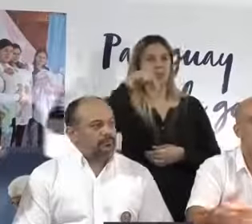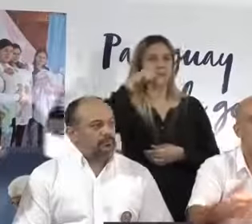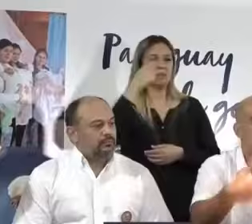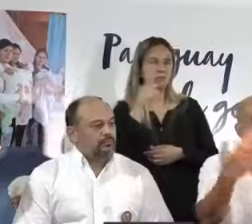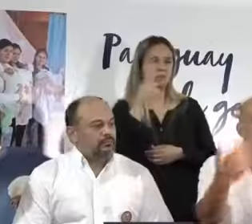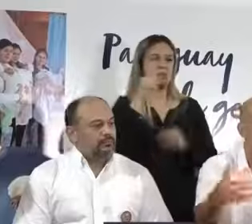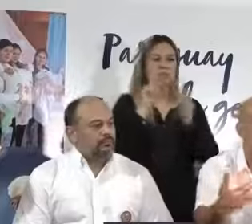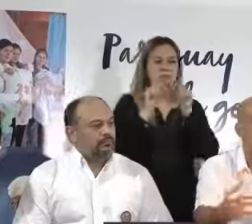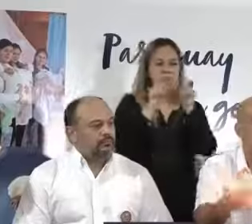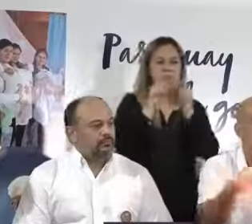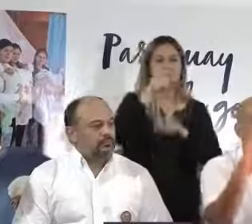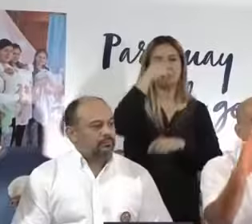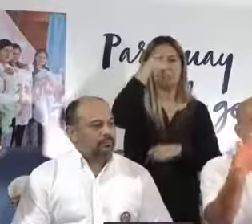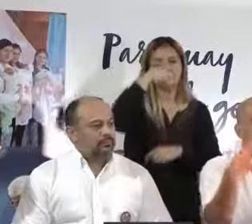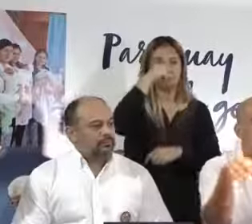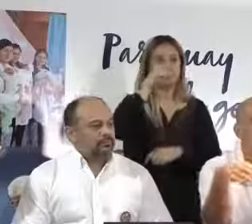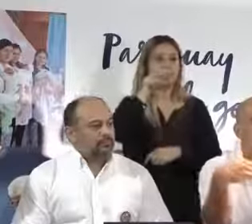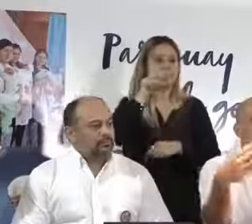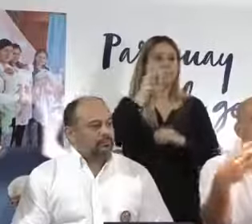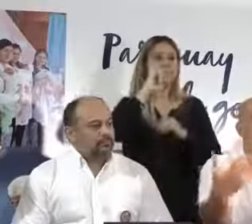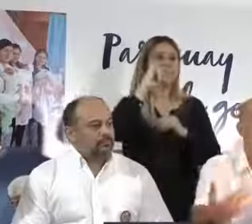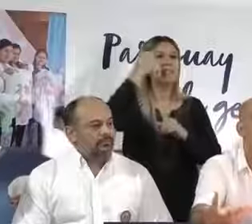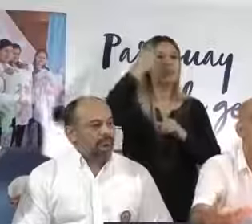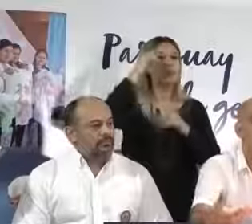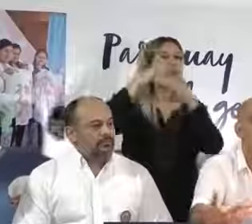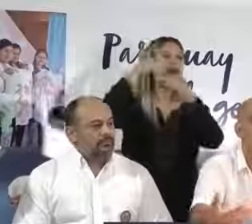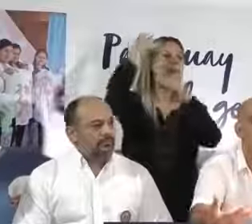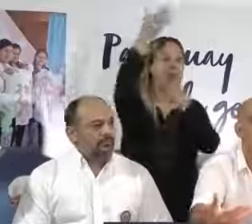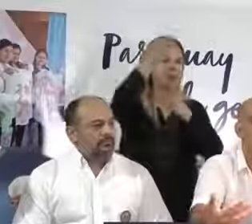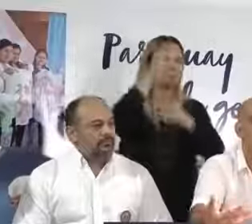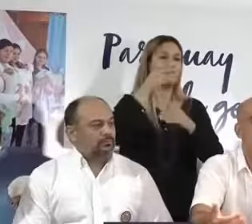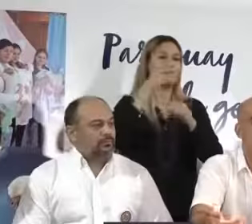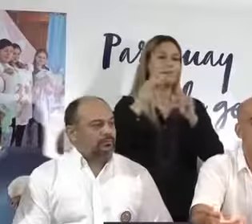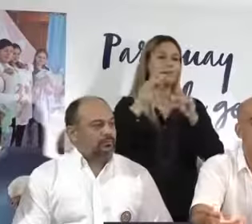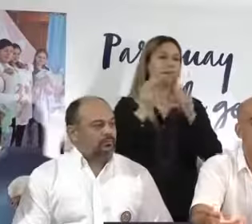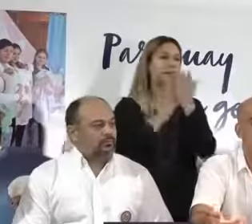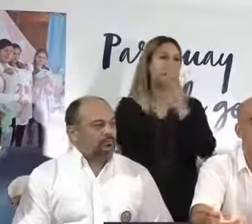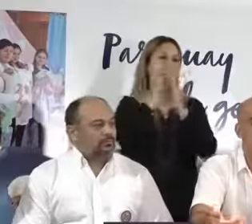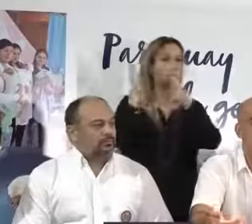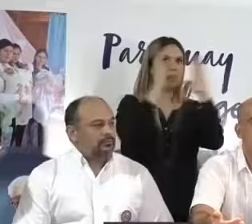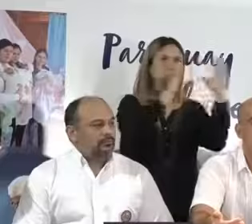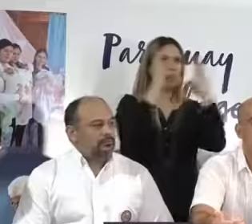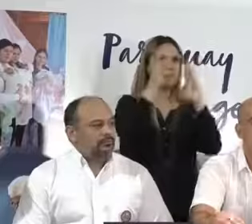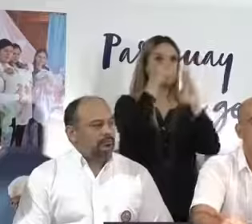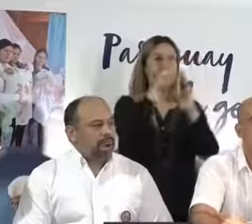sincitial respiratorio. Son una serie de virus que causan cuadros gripales, digamos, o similares a la gripe,